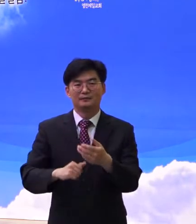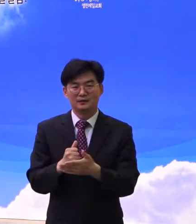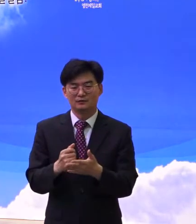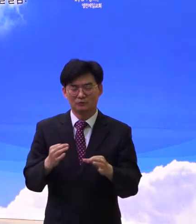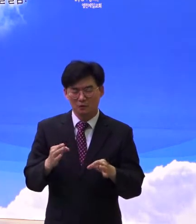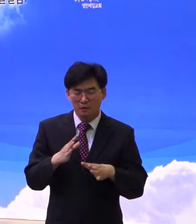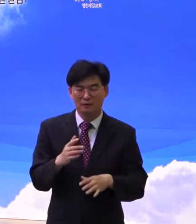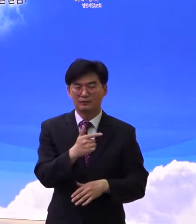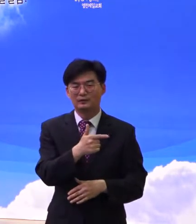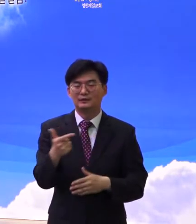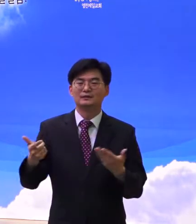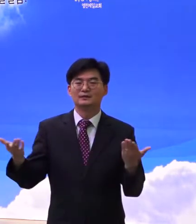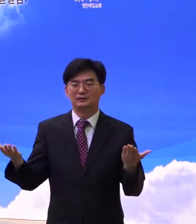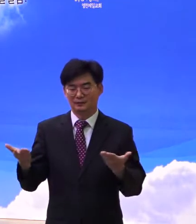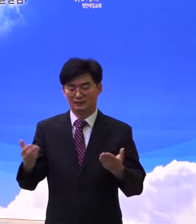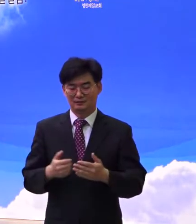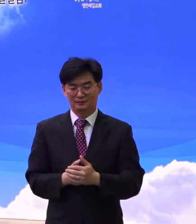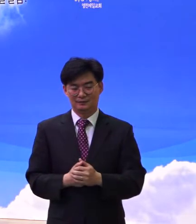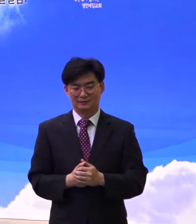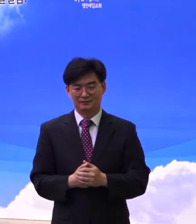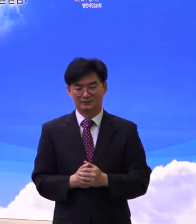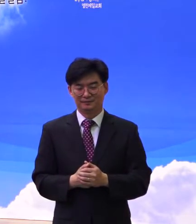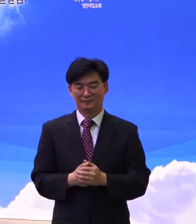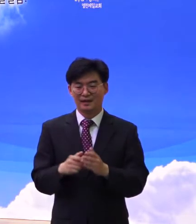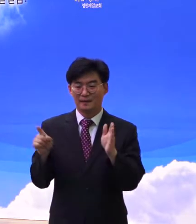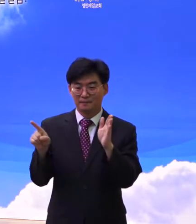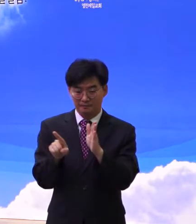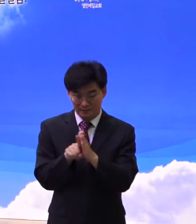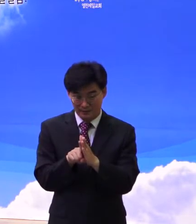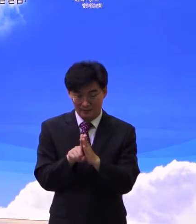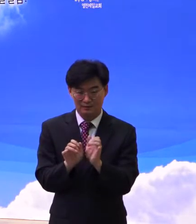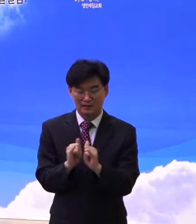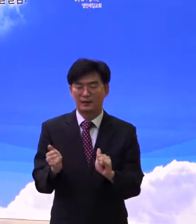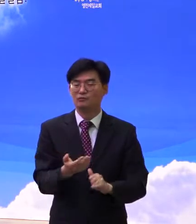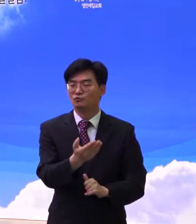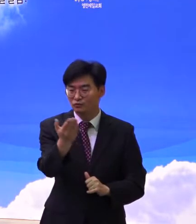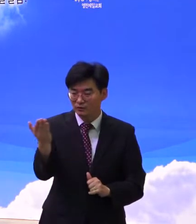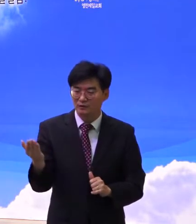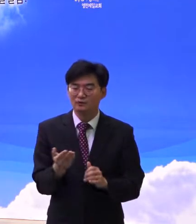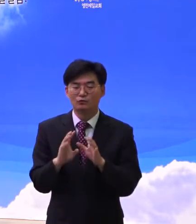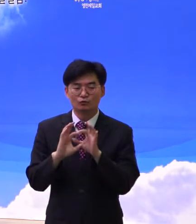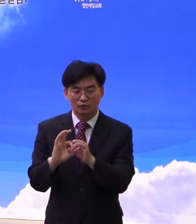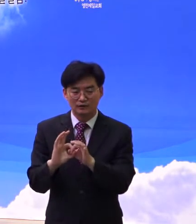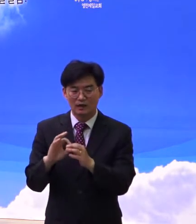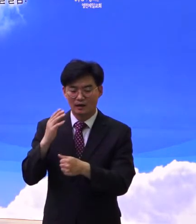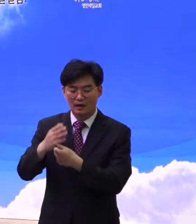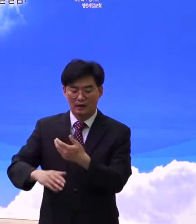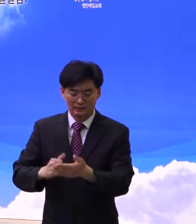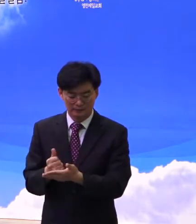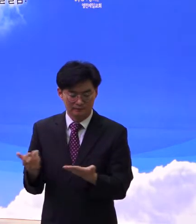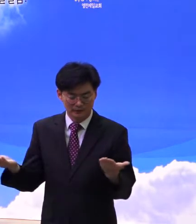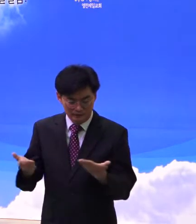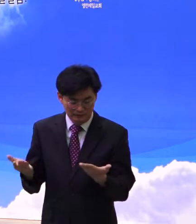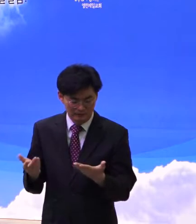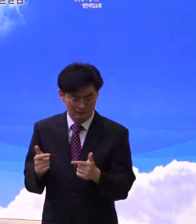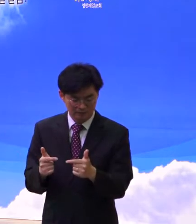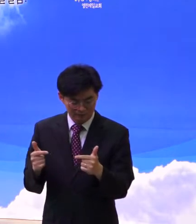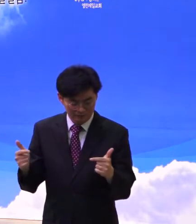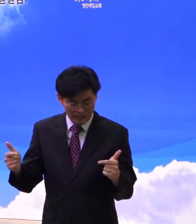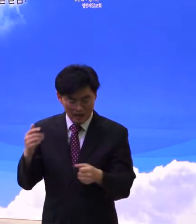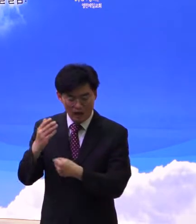놀랍고도 큰 일입니다. 그리고 믿은 우리들을 통해서 여전히 하나님께서 하시고자 하시는,